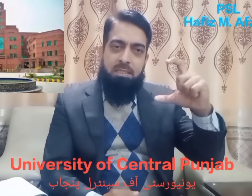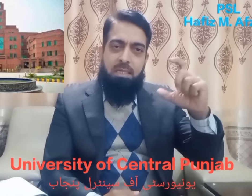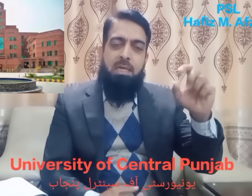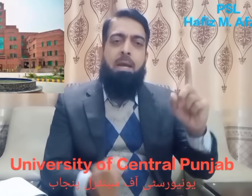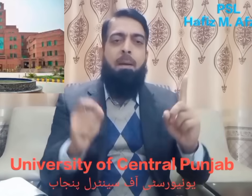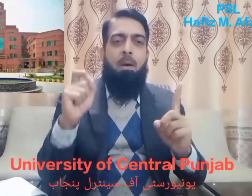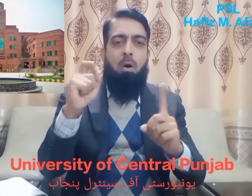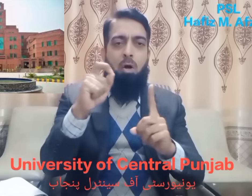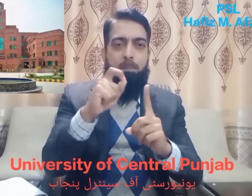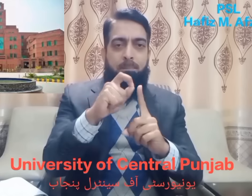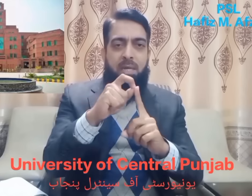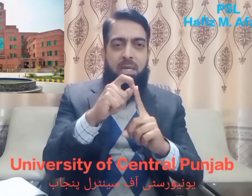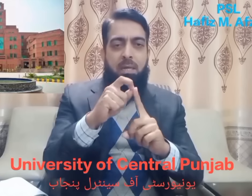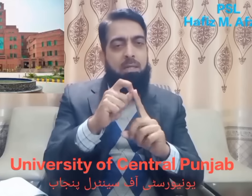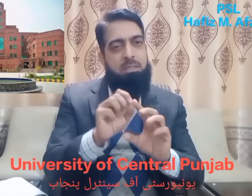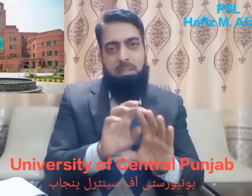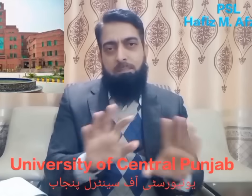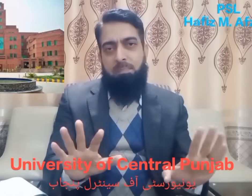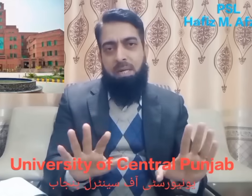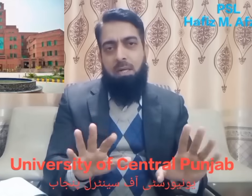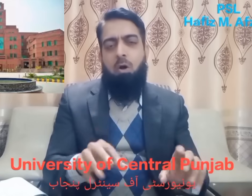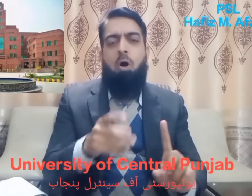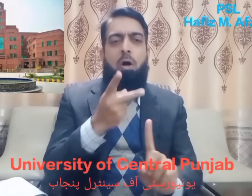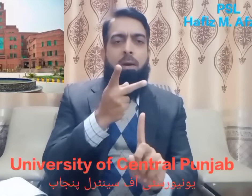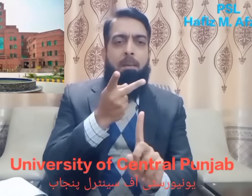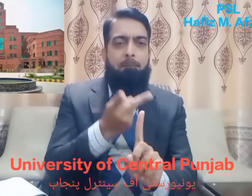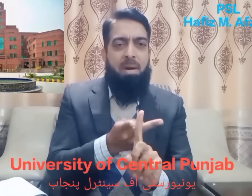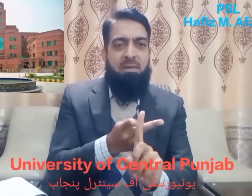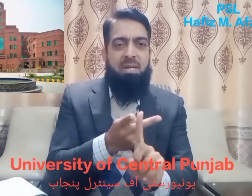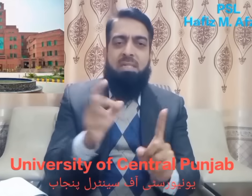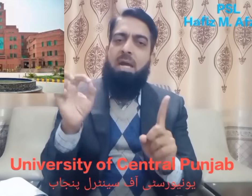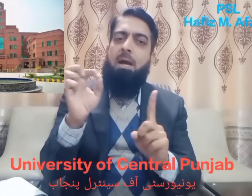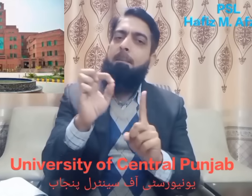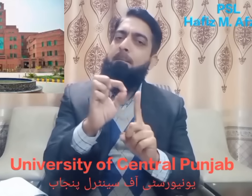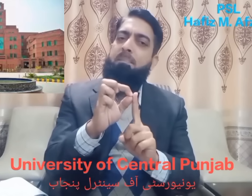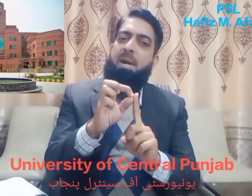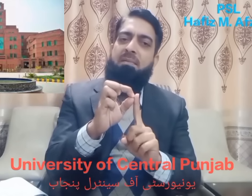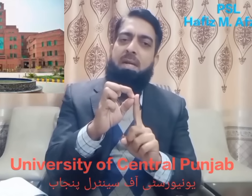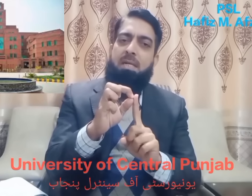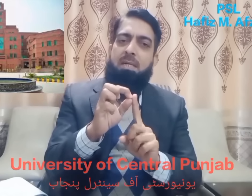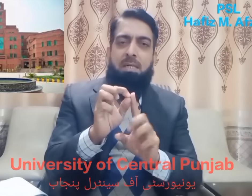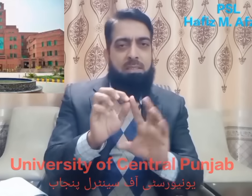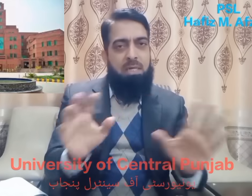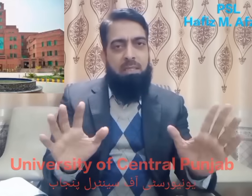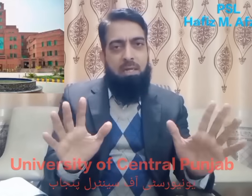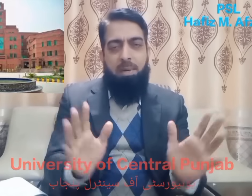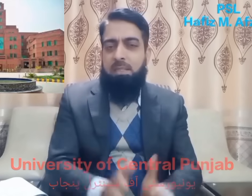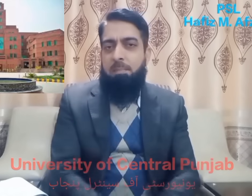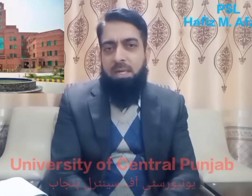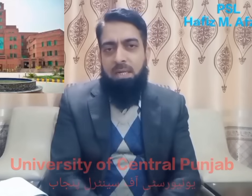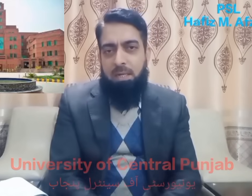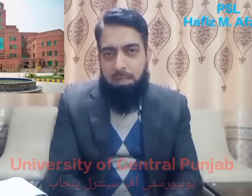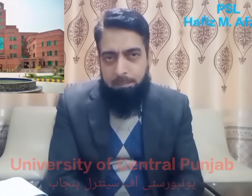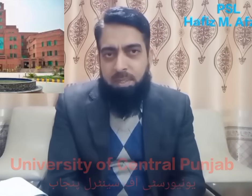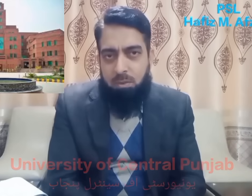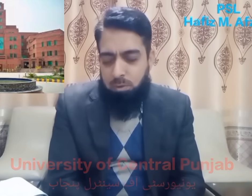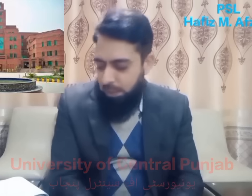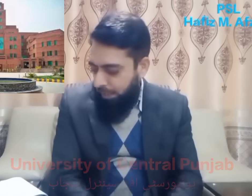C और P सिंपल, और प्राइवेट या प्राइवेट, यहां तक बात हमारी कंप्लीट हो